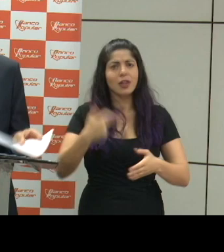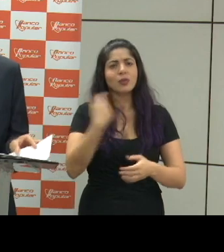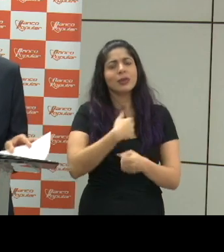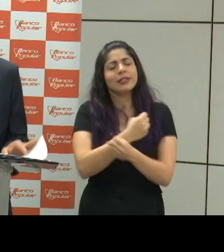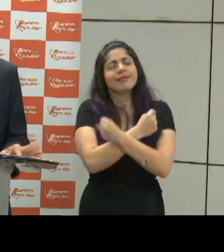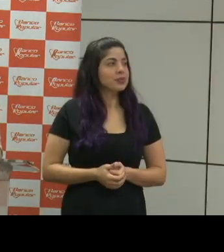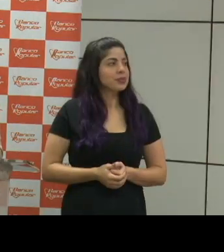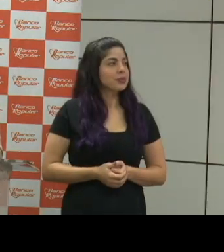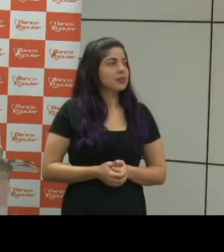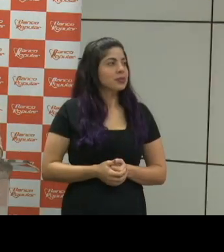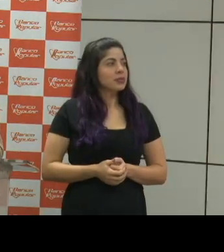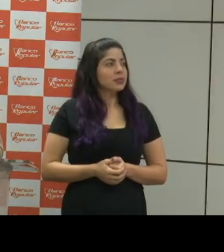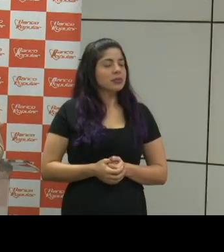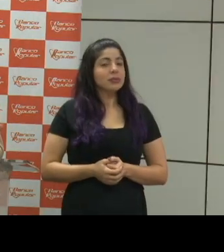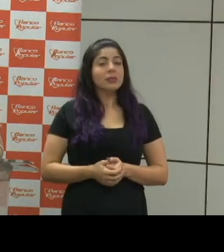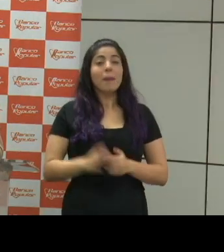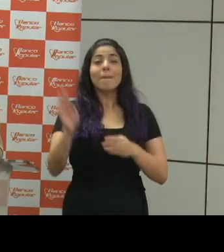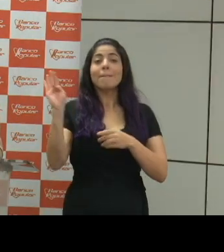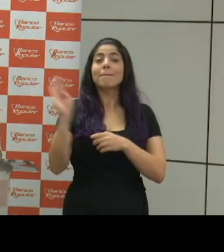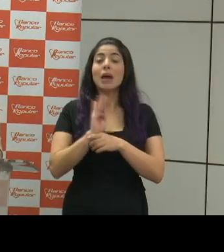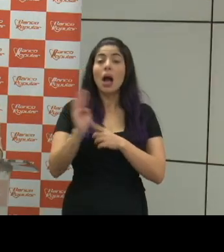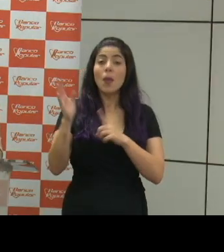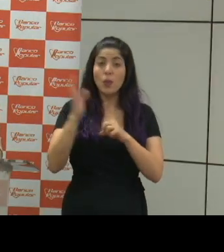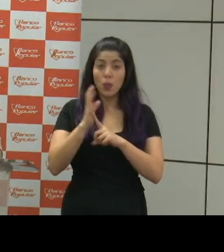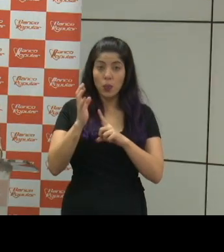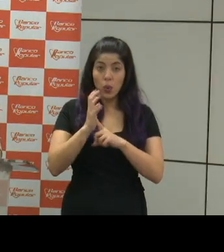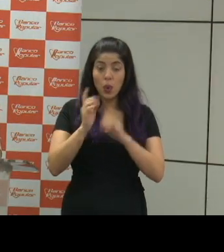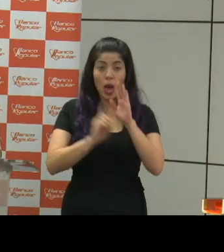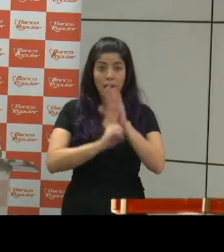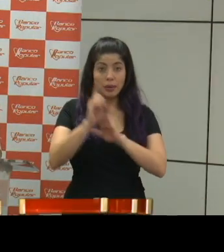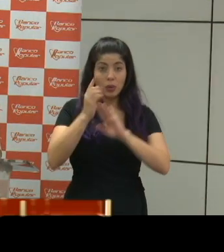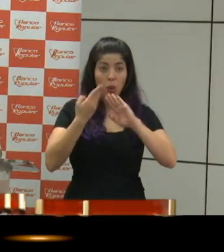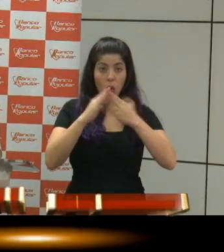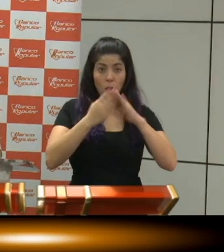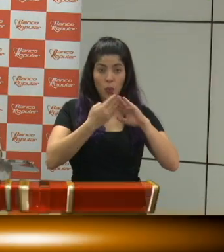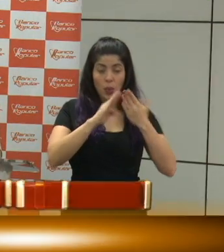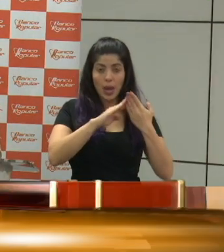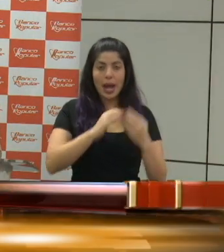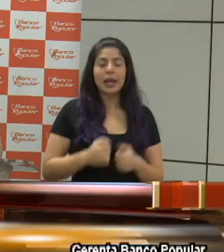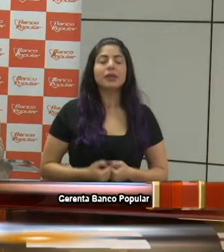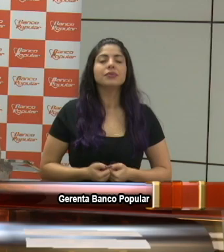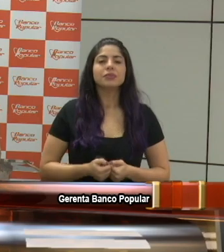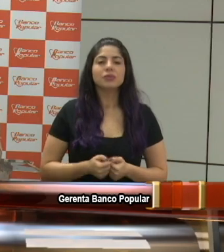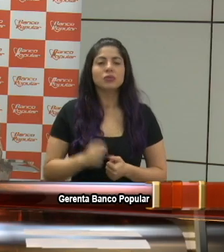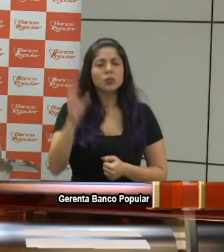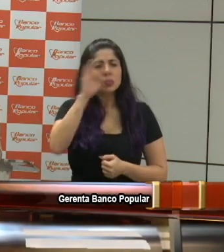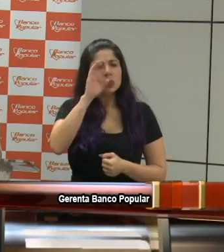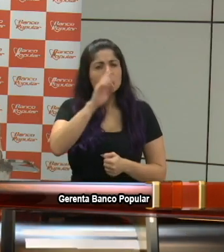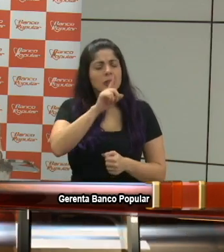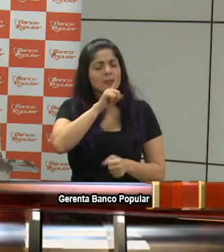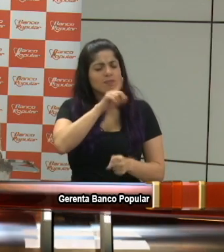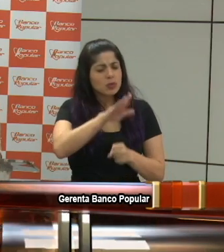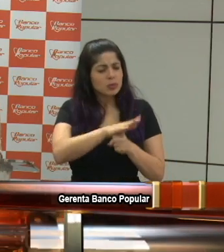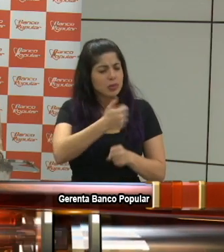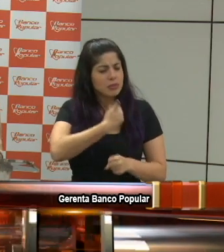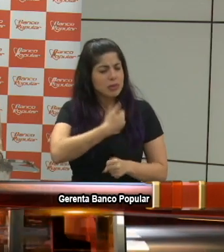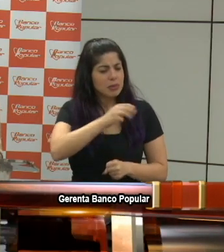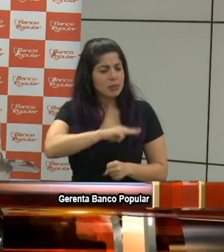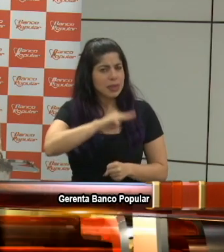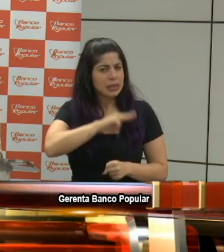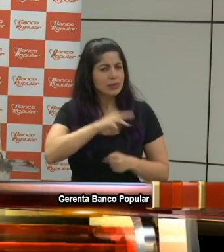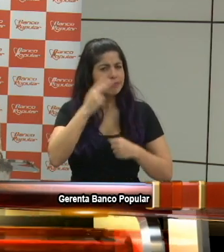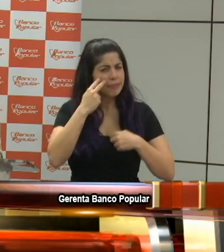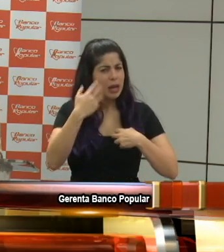país. El Banco Popular y de Desarrollo Comunal, en cumplimiento de su misión, vean